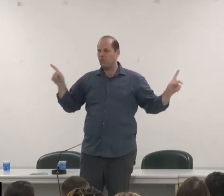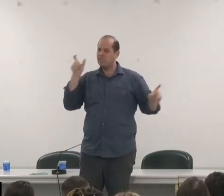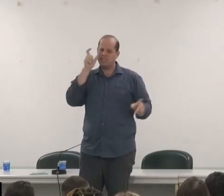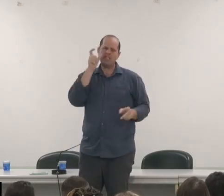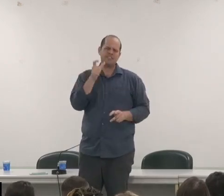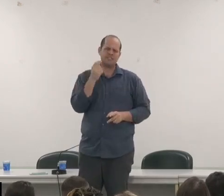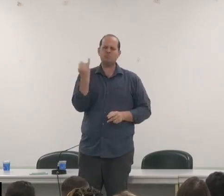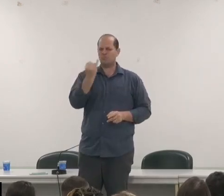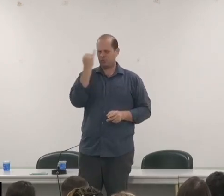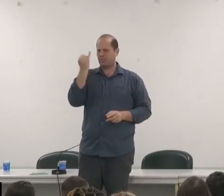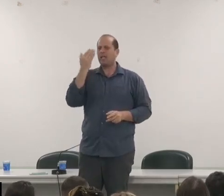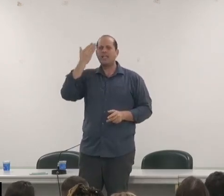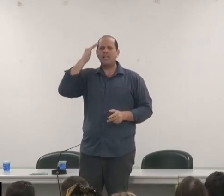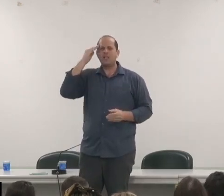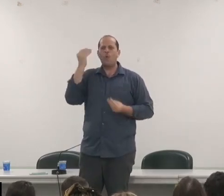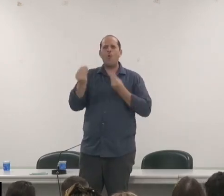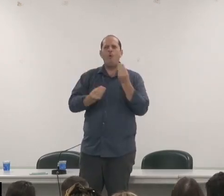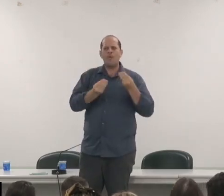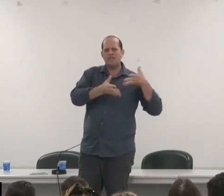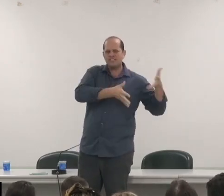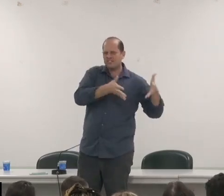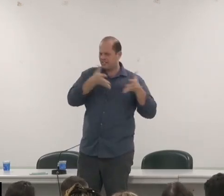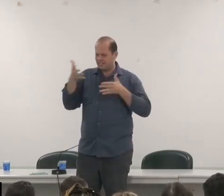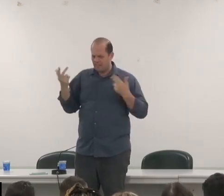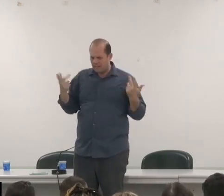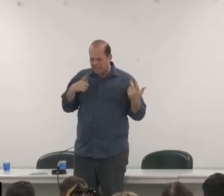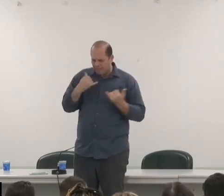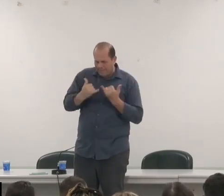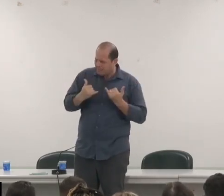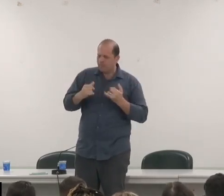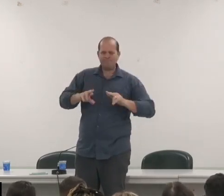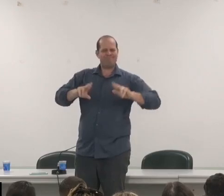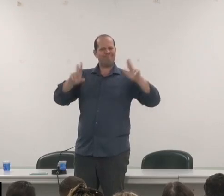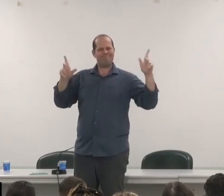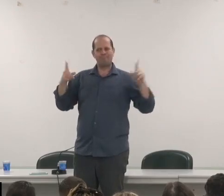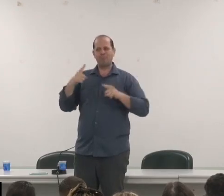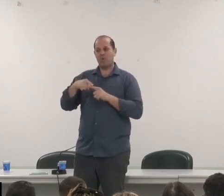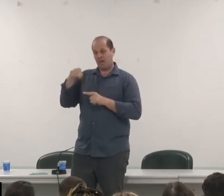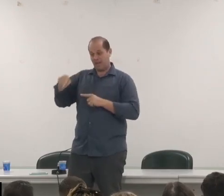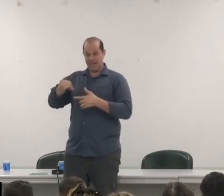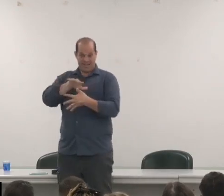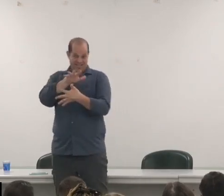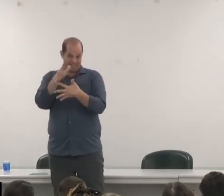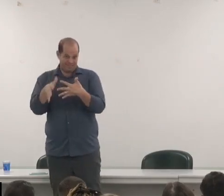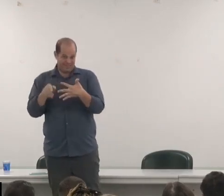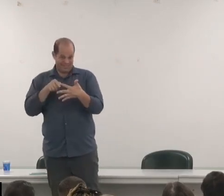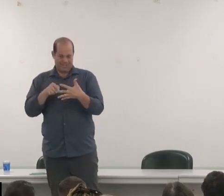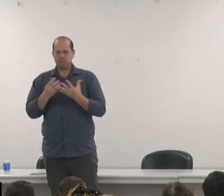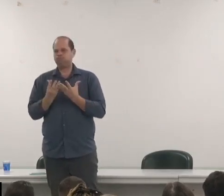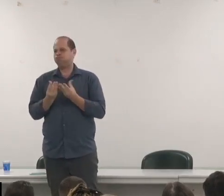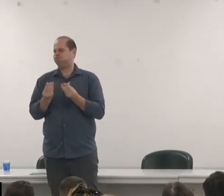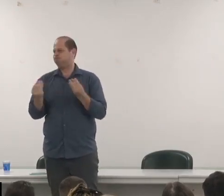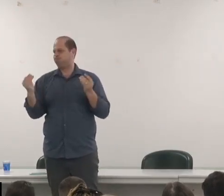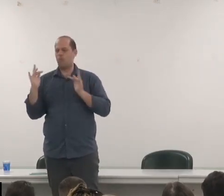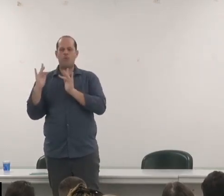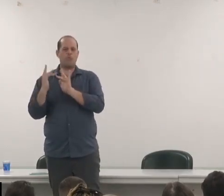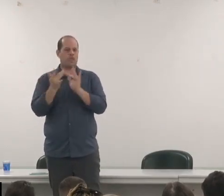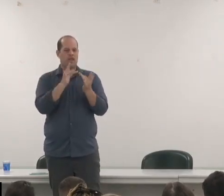né, da CN, é interessante a gente entender como é que que nem todas as línguas de sinais são super parecidas, a gente